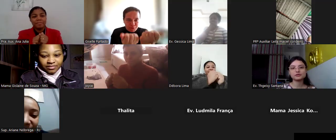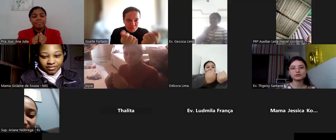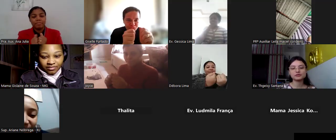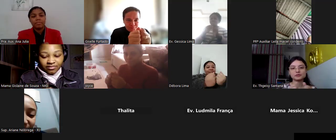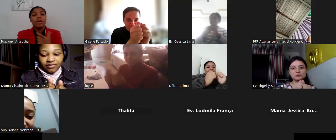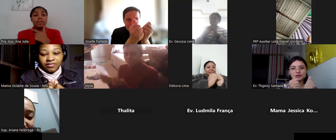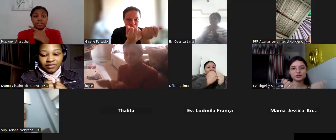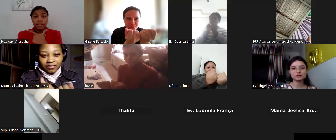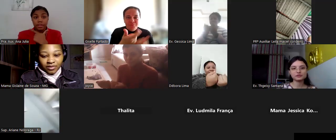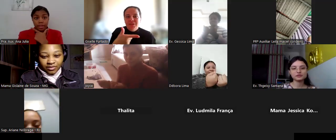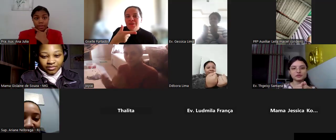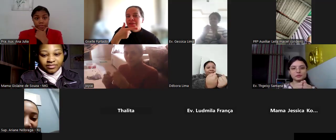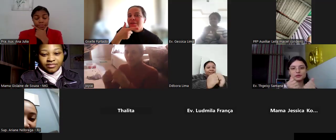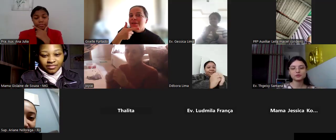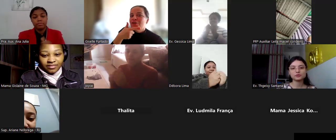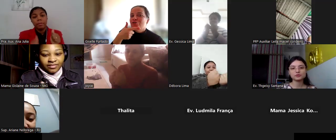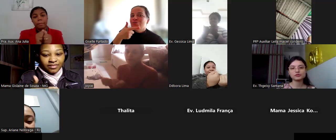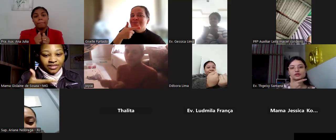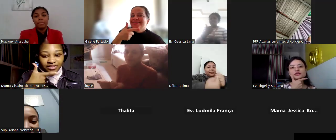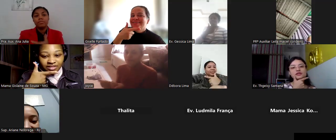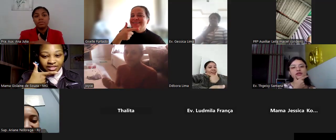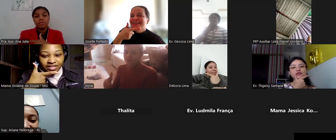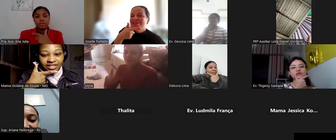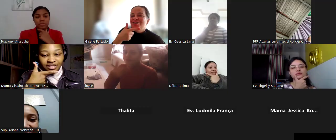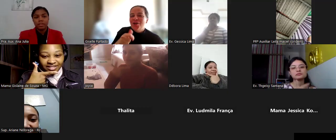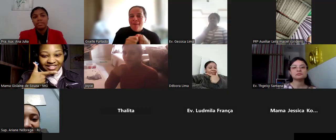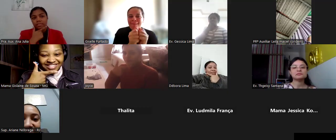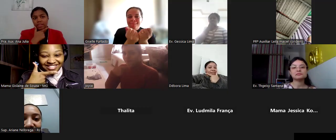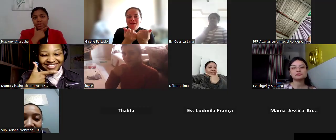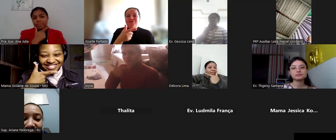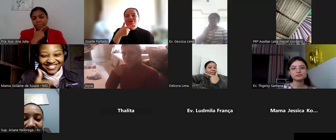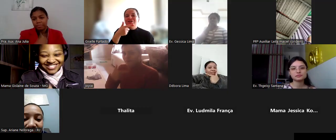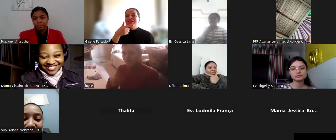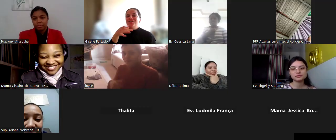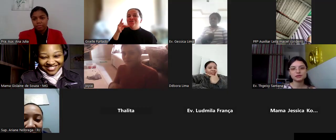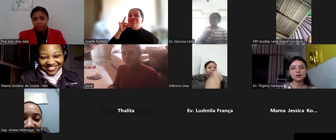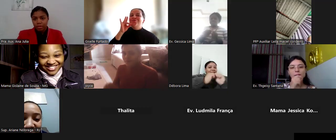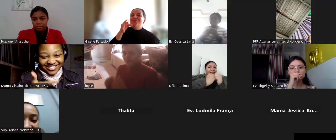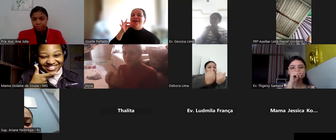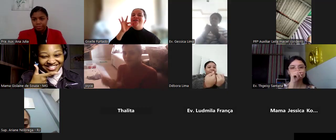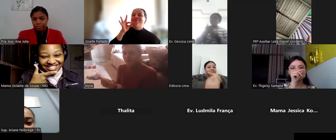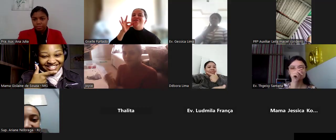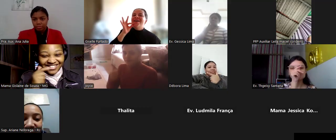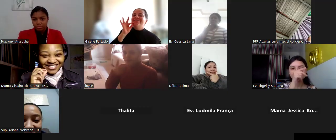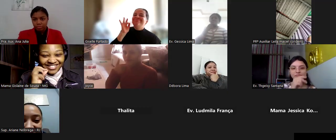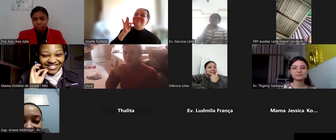pão. Pão. Queijo. Queijo. Pão de queijo com café.